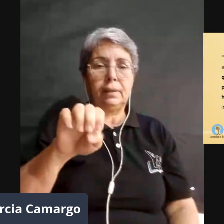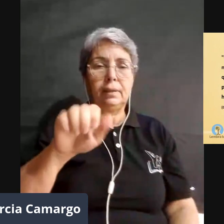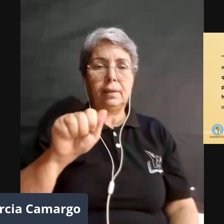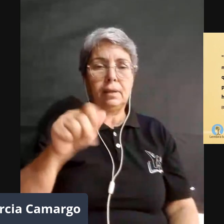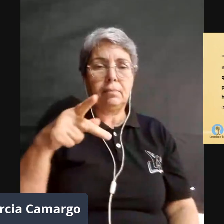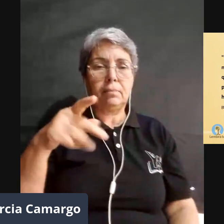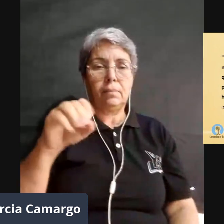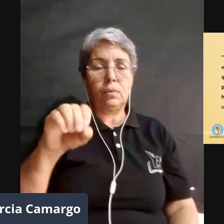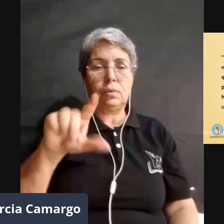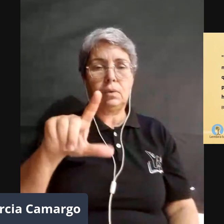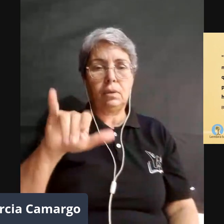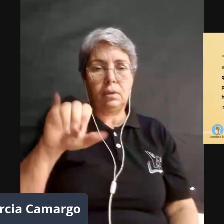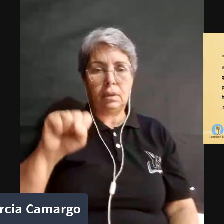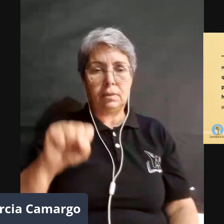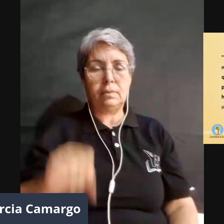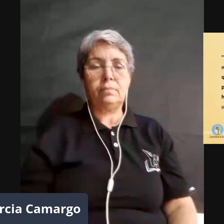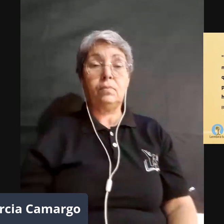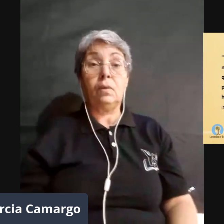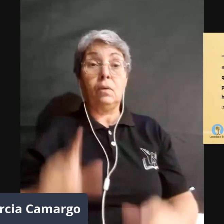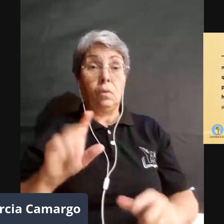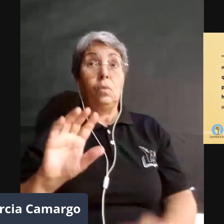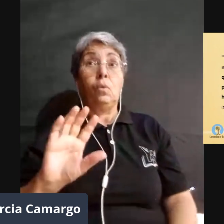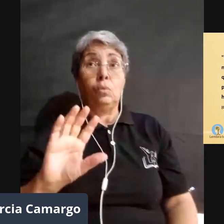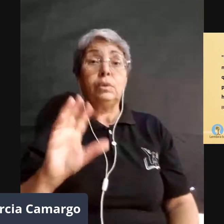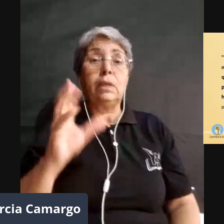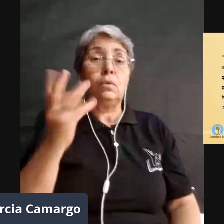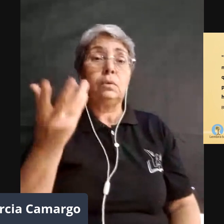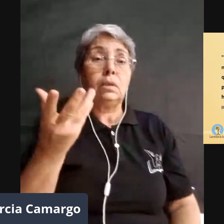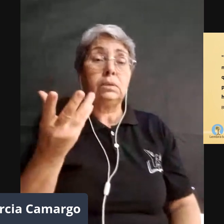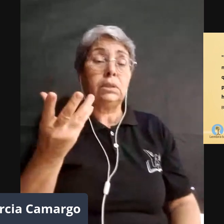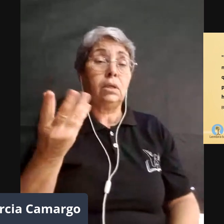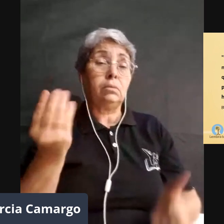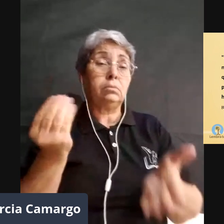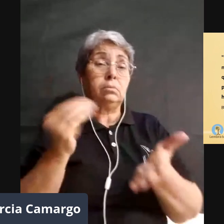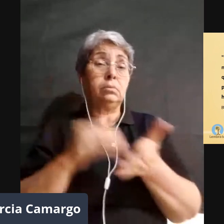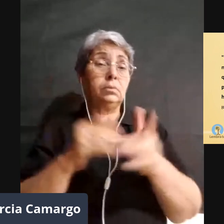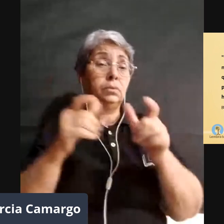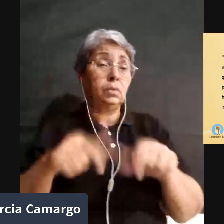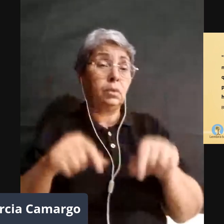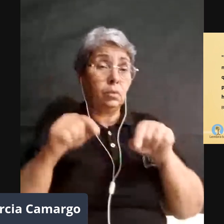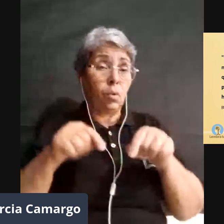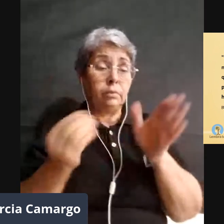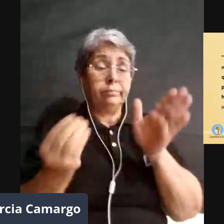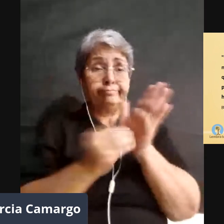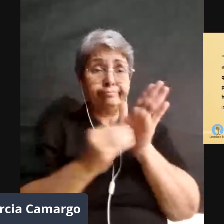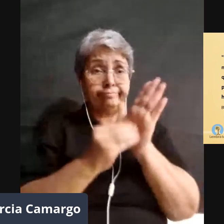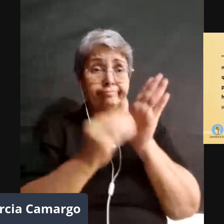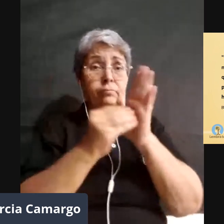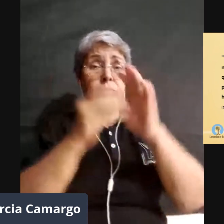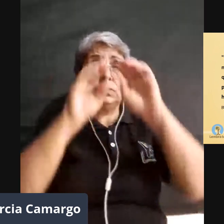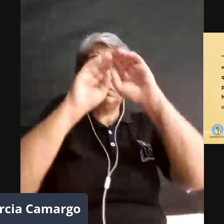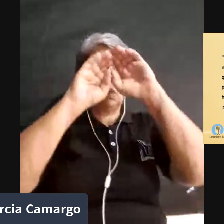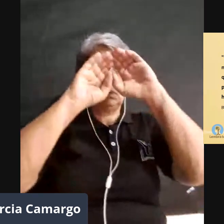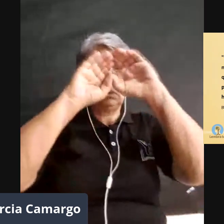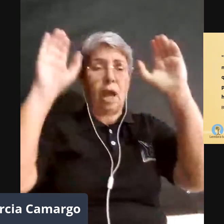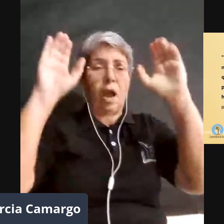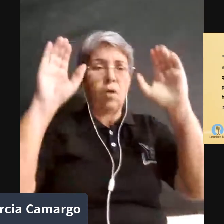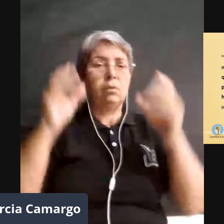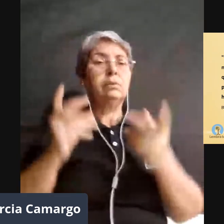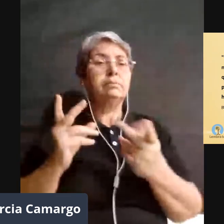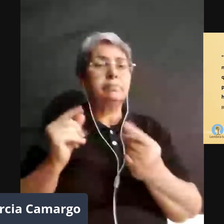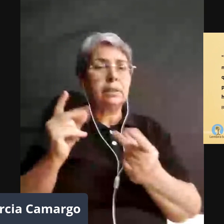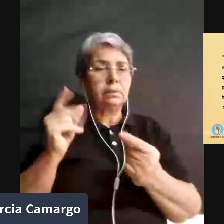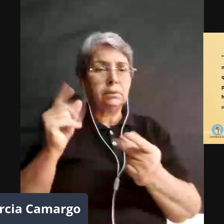de registro do céu, assinalados contra os nomes daqueles que resistiram à luz, e permanecerá nos